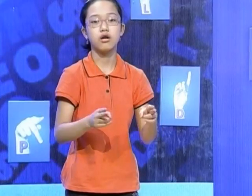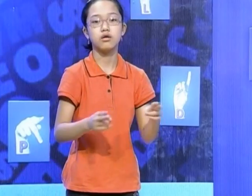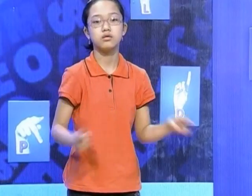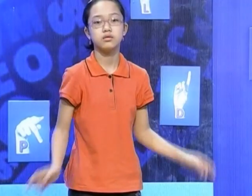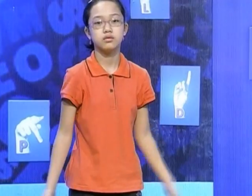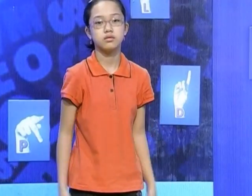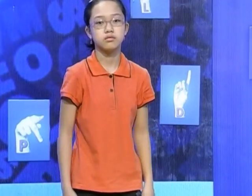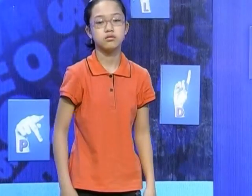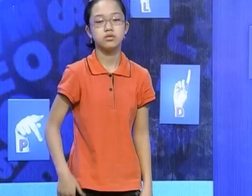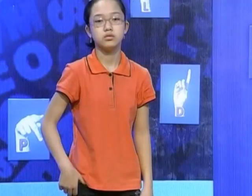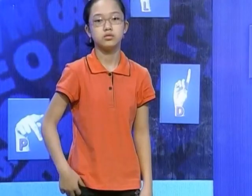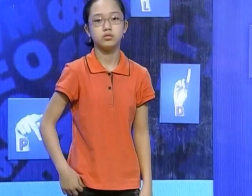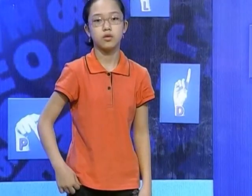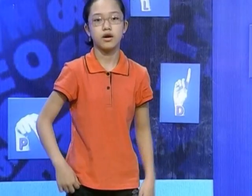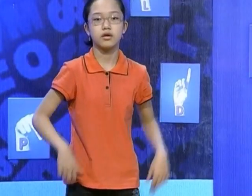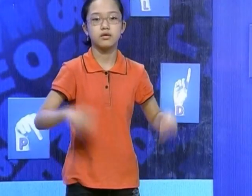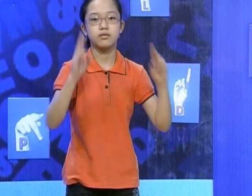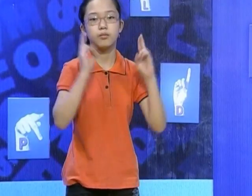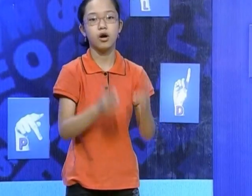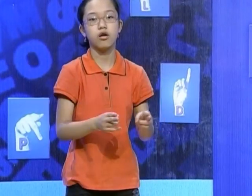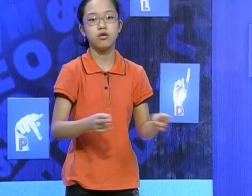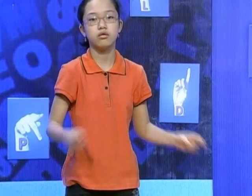Hãy cùng thực hành ký hiệu quần bò với bạn nhé.